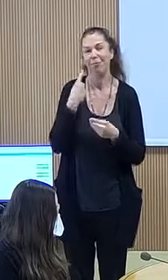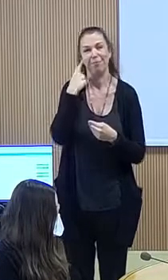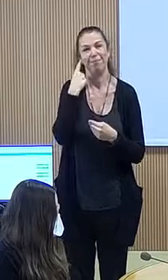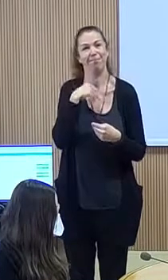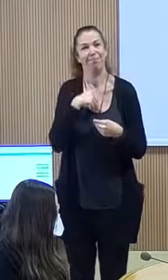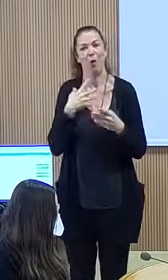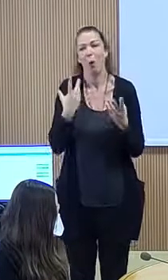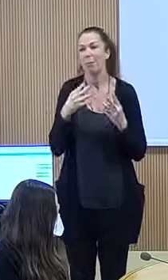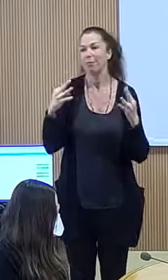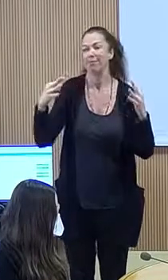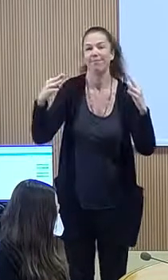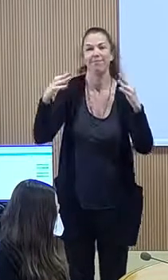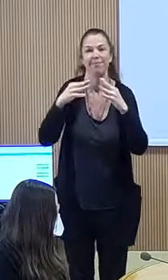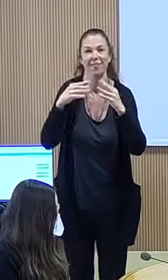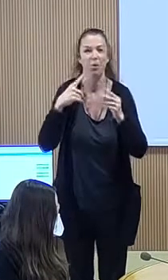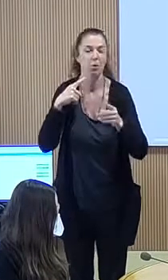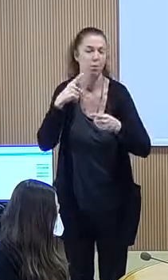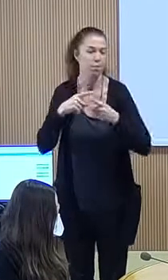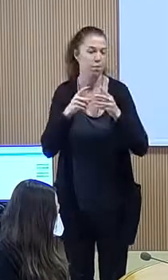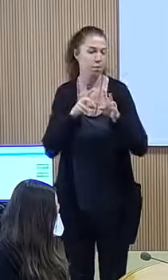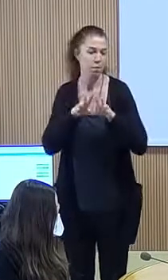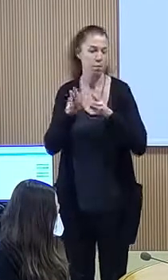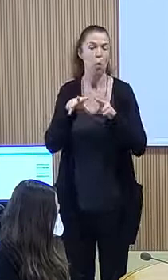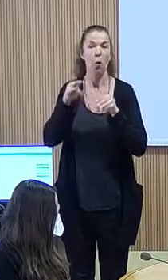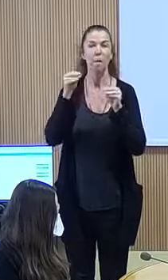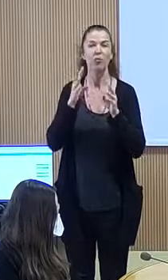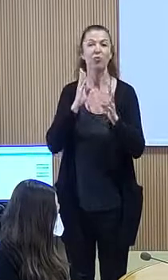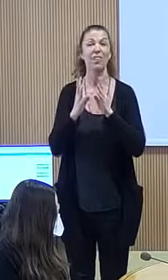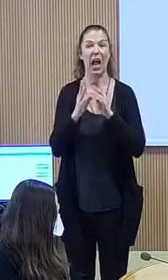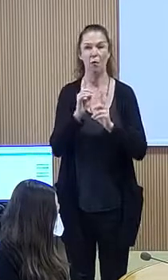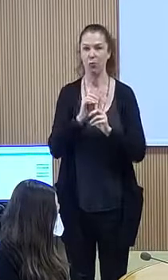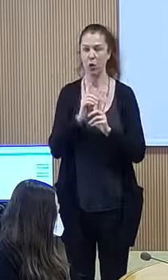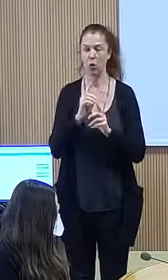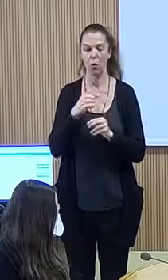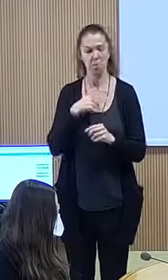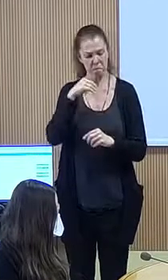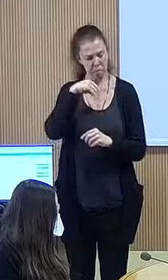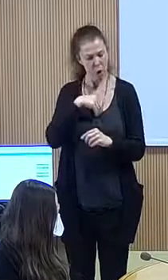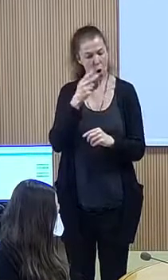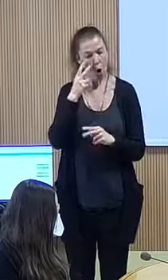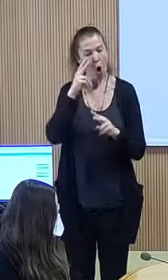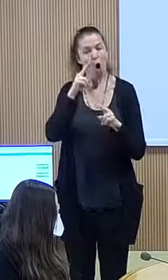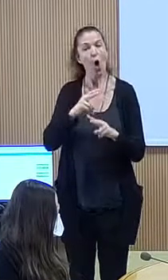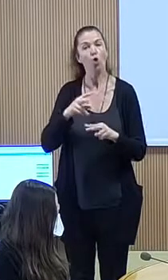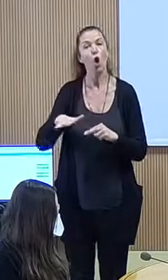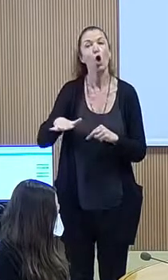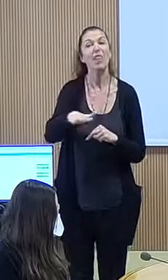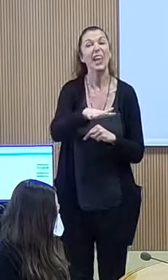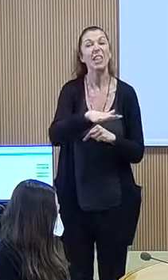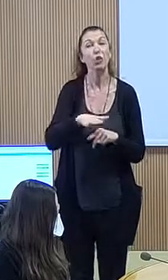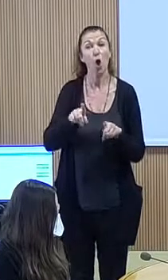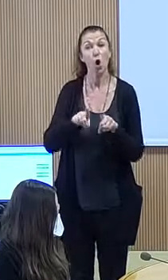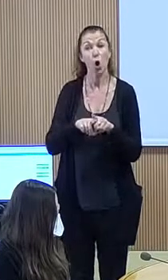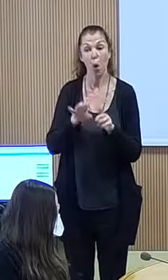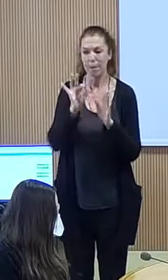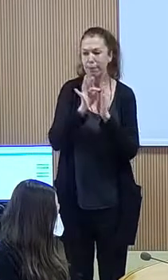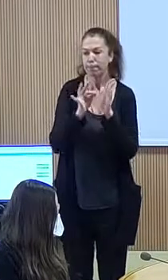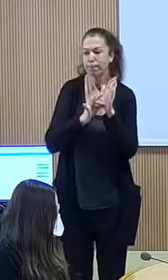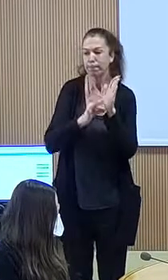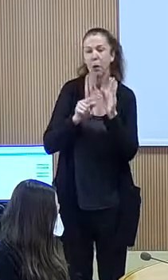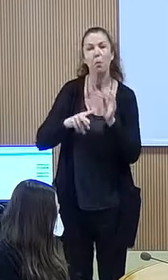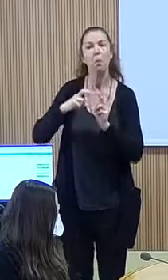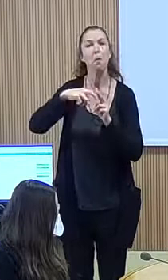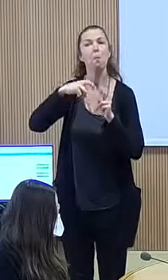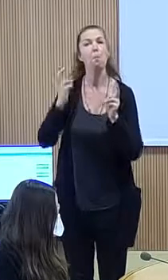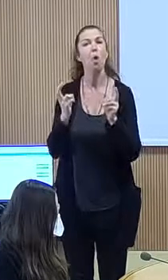generando un grande flusso di traffico però ritengo che il controllo del territorio così come è stato predisposto per questo ponte non abbia